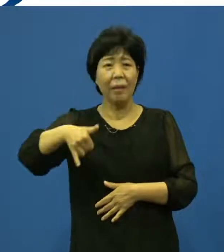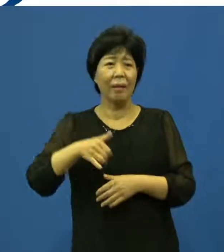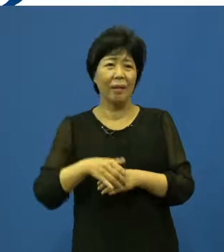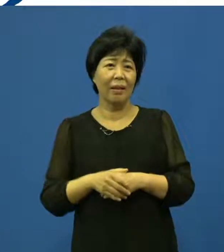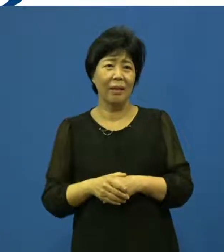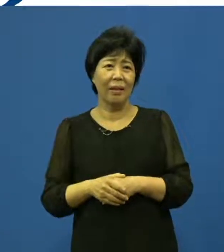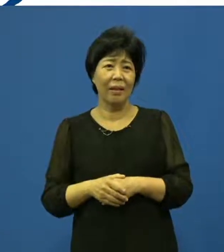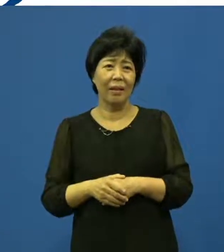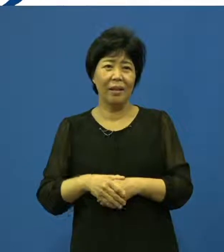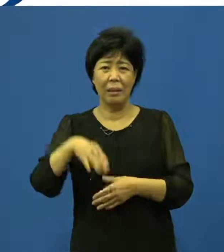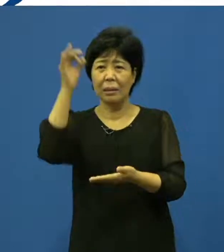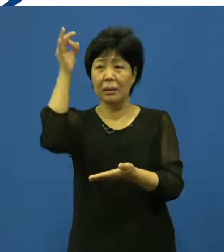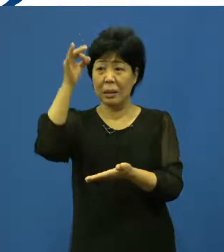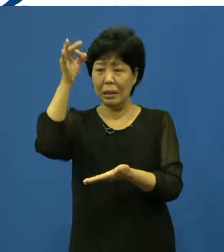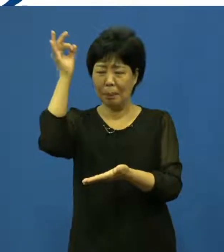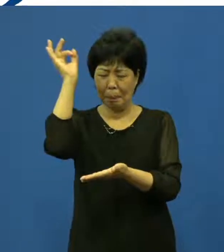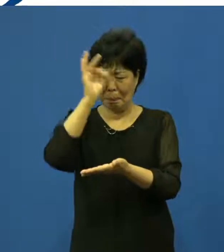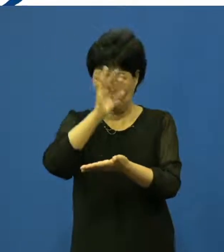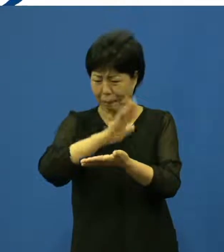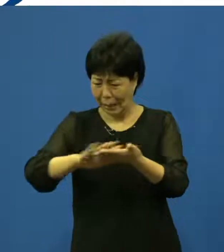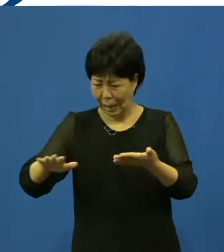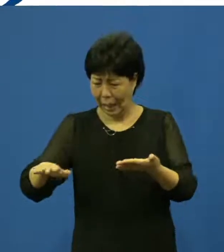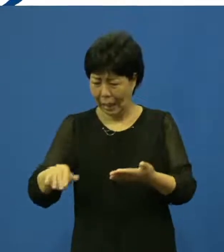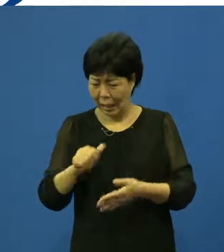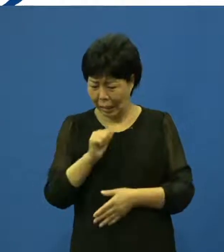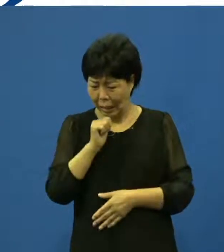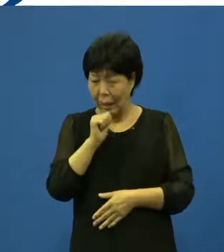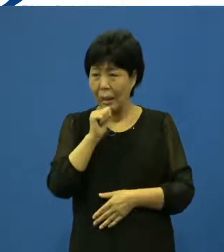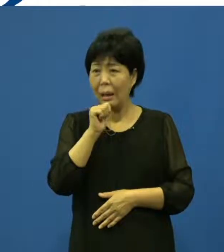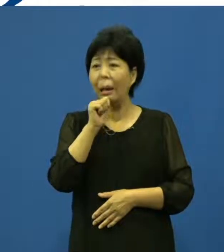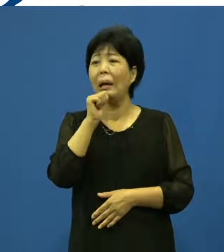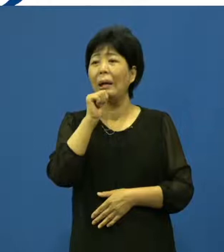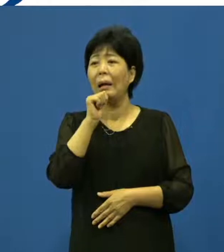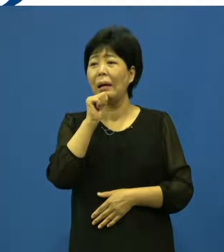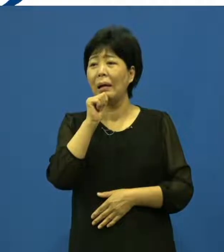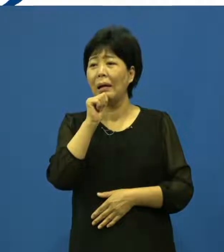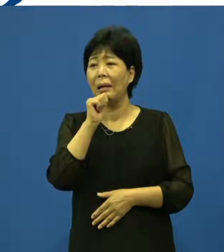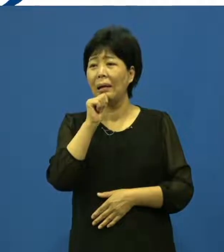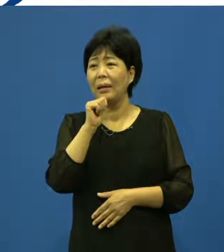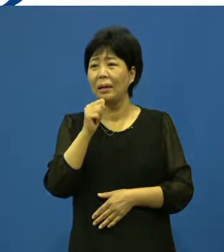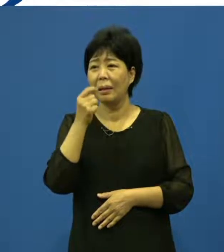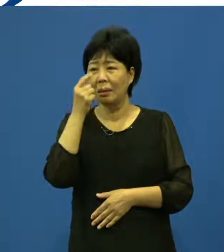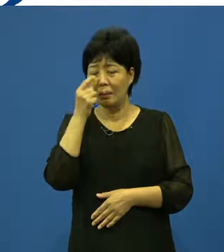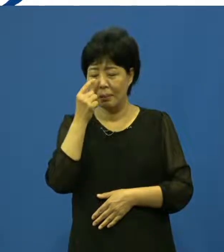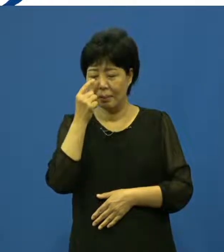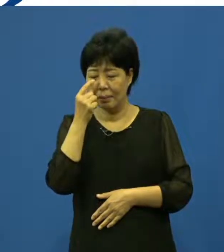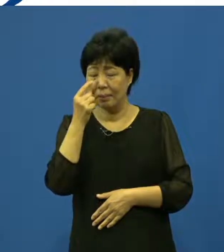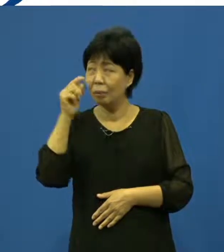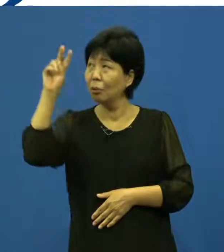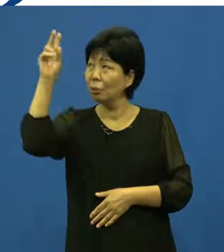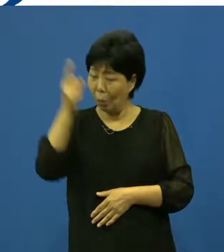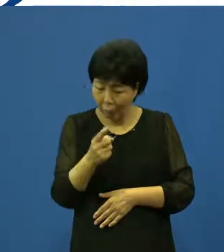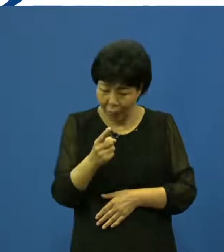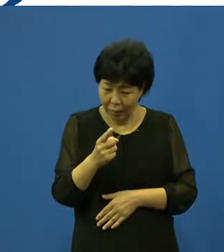모든 재산을 다 탕진하고 거지로 돌아갔어요. 그런데 아버지의 환대는 상상을 초월하는 거죠.